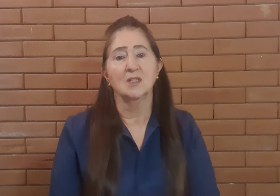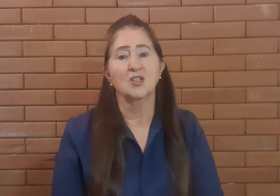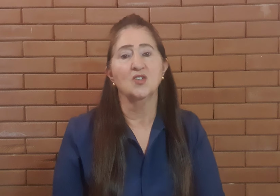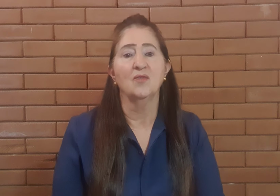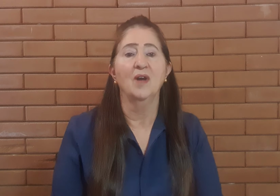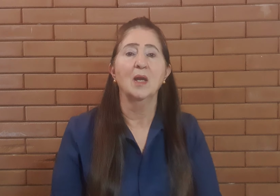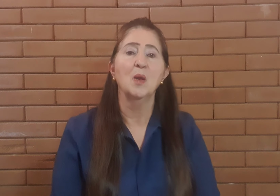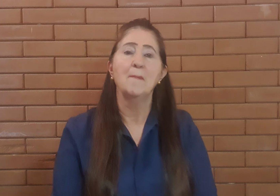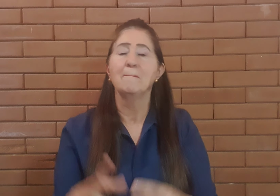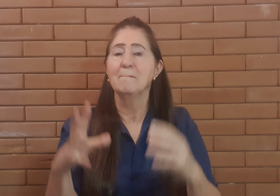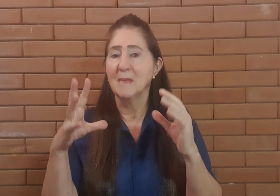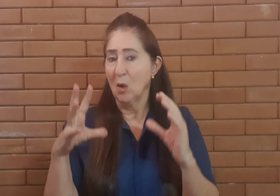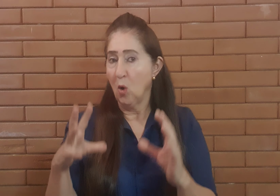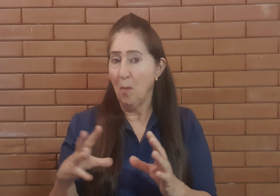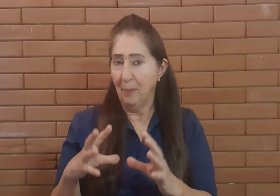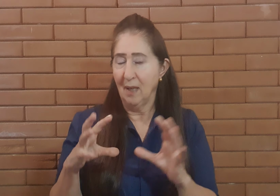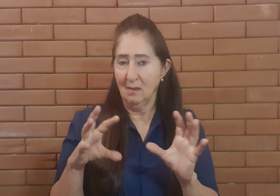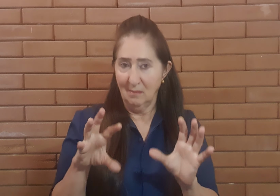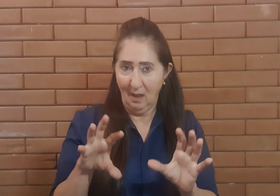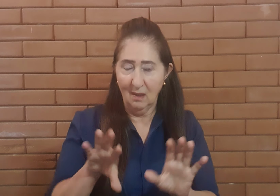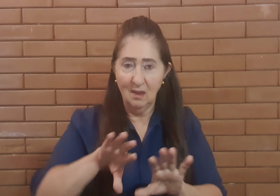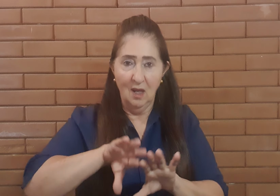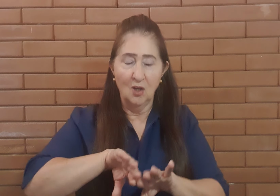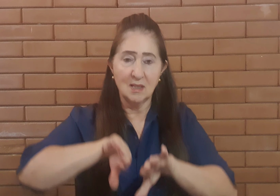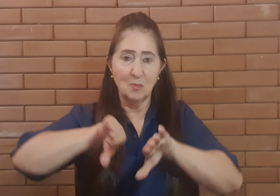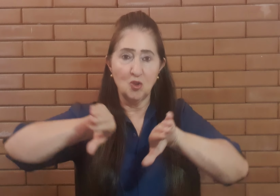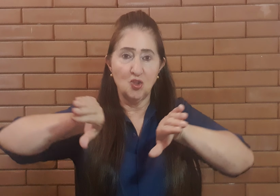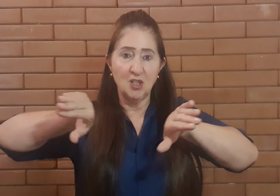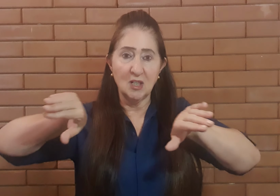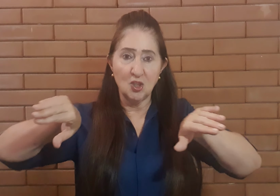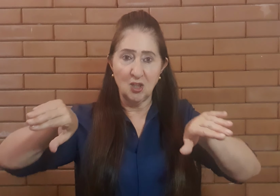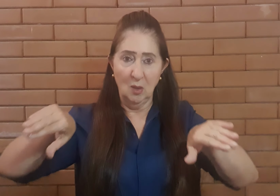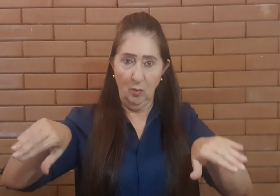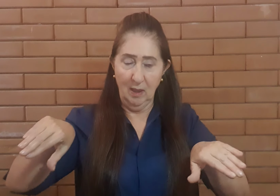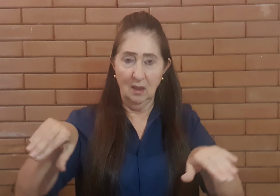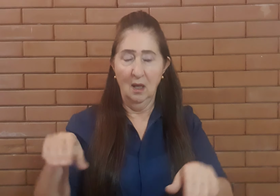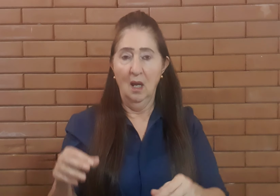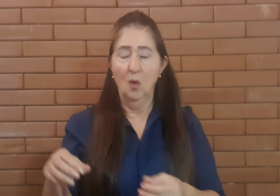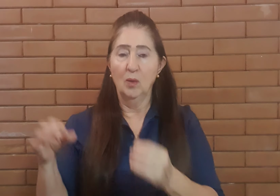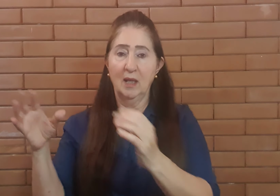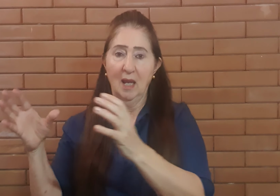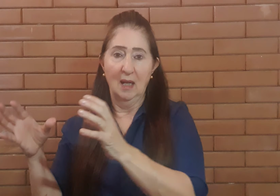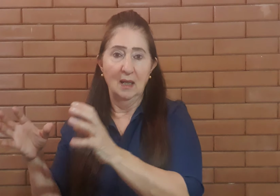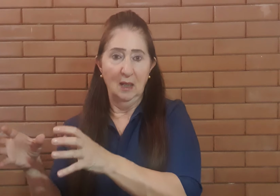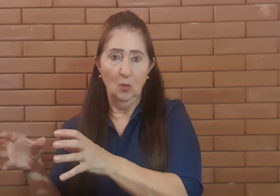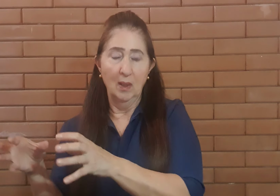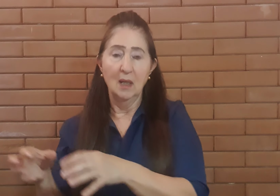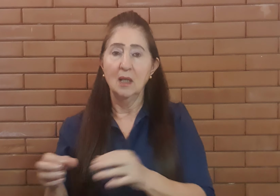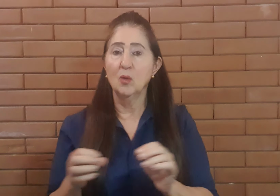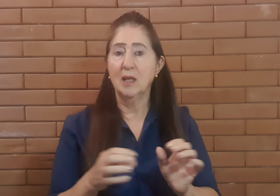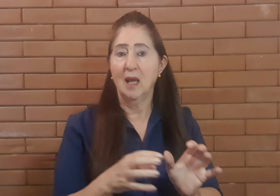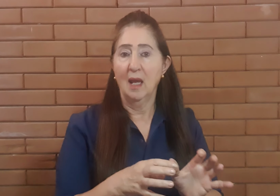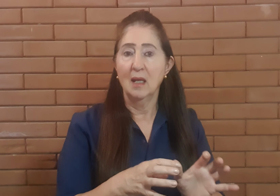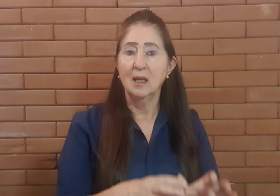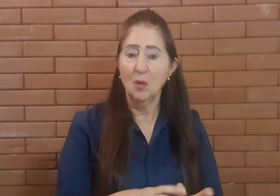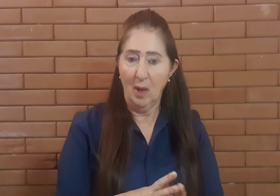gente vai compreender, nós vamos distinguir o que é língua e o que é